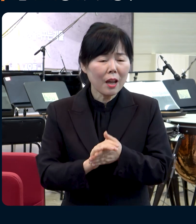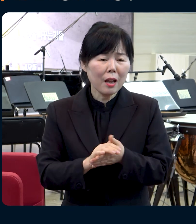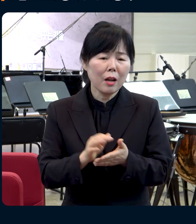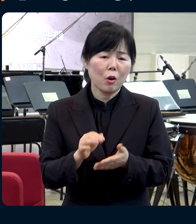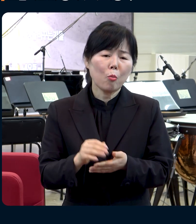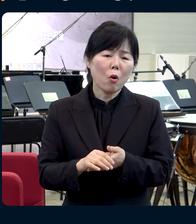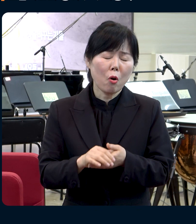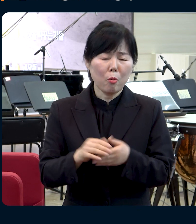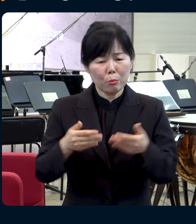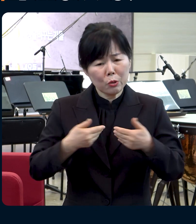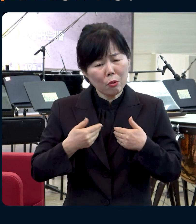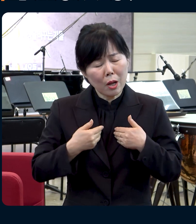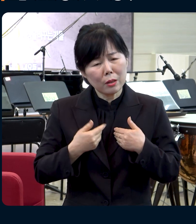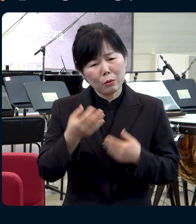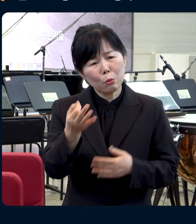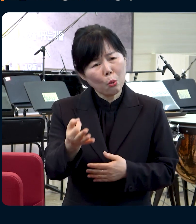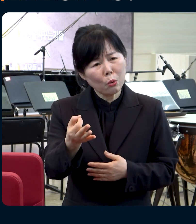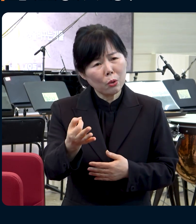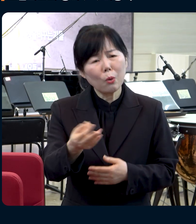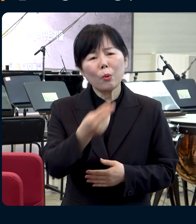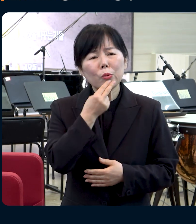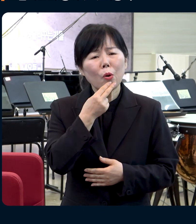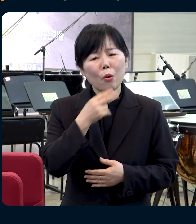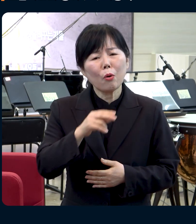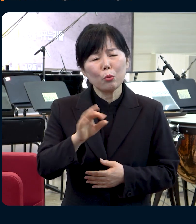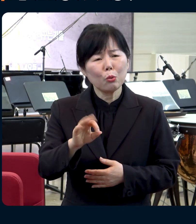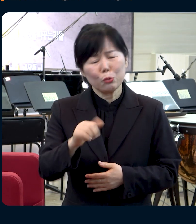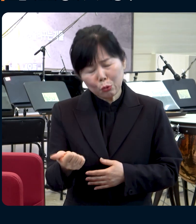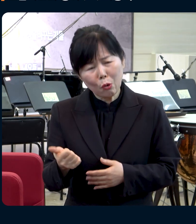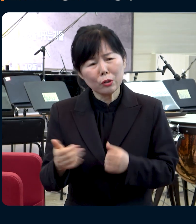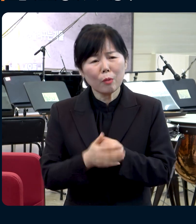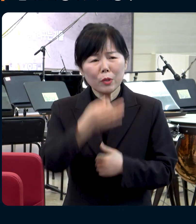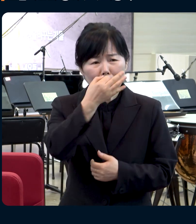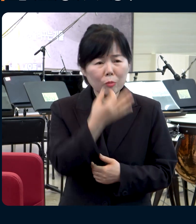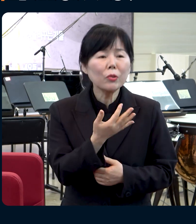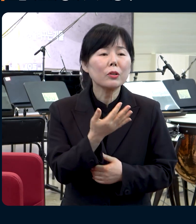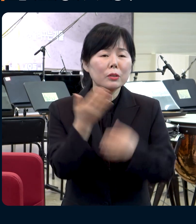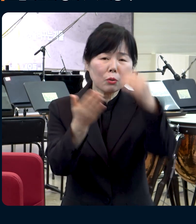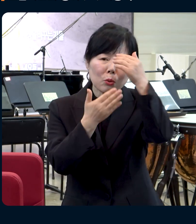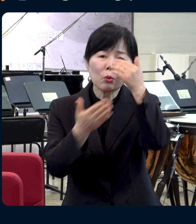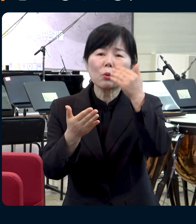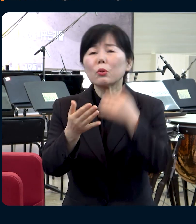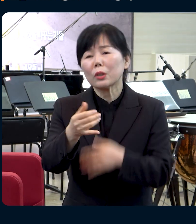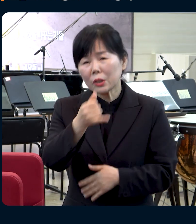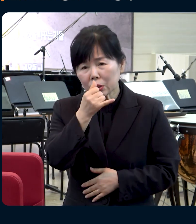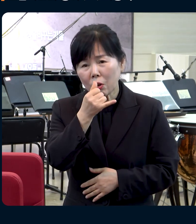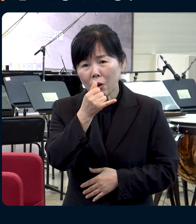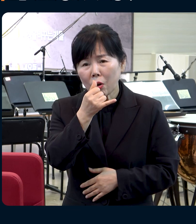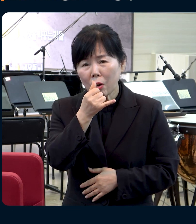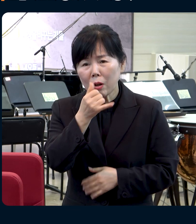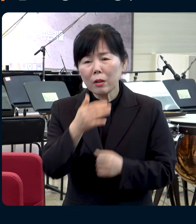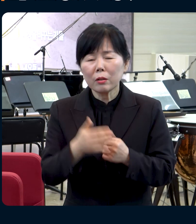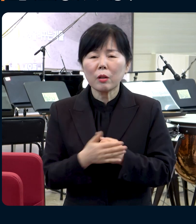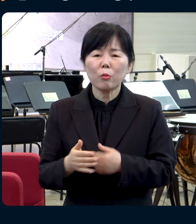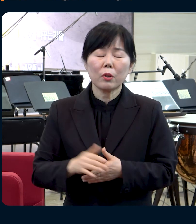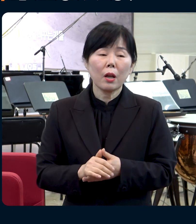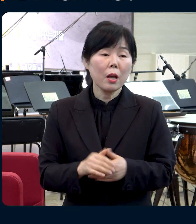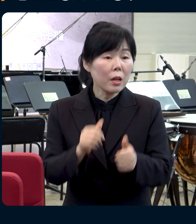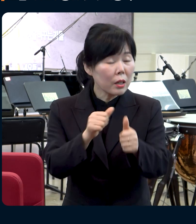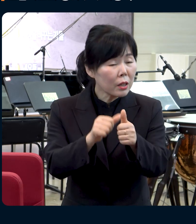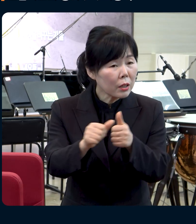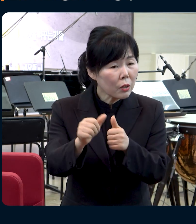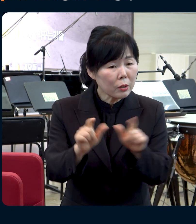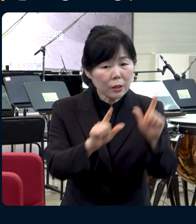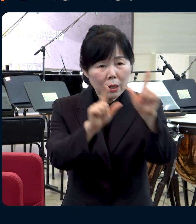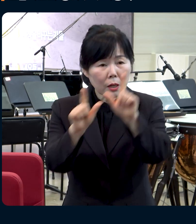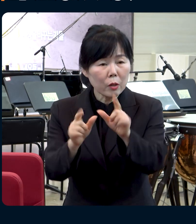자리에 나온 우리 성도님들도 있을 수 있습니다. 근데 여러분, 이렇게 힘든 순간 가운데 우리가 이 모든 것을 이겨낼 수 있는 것은요,